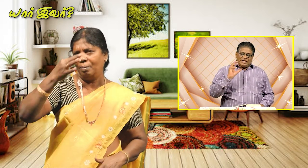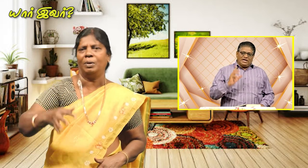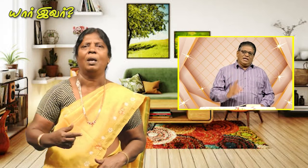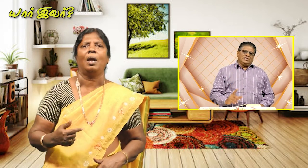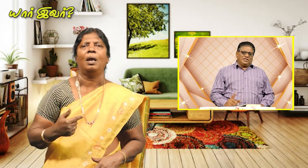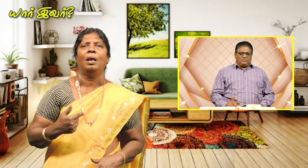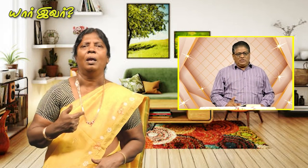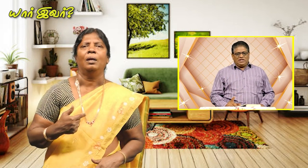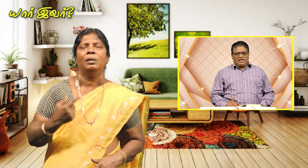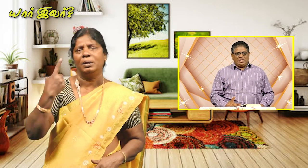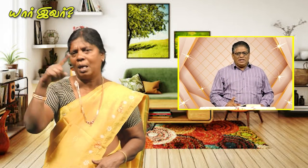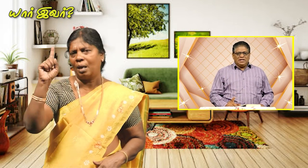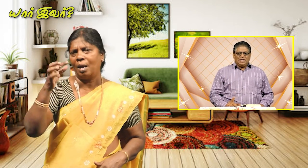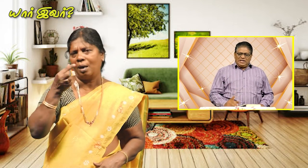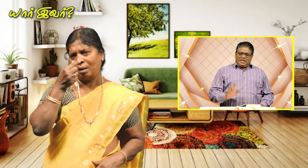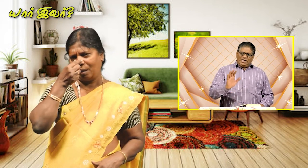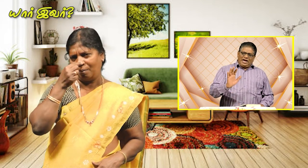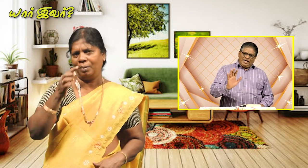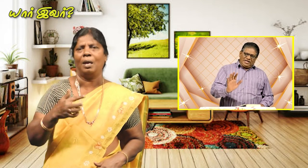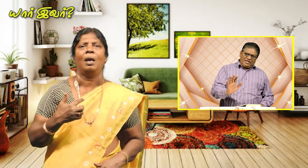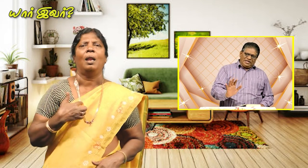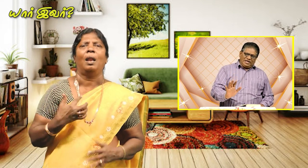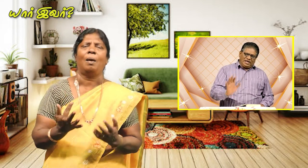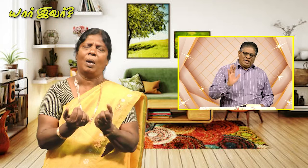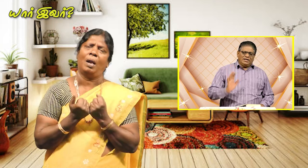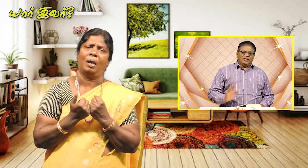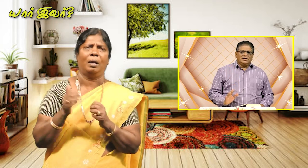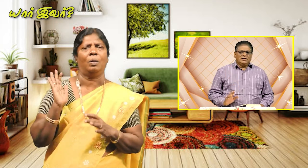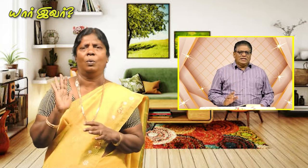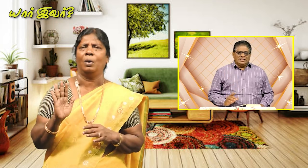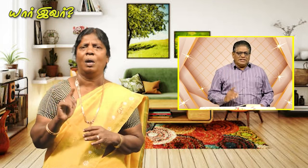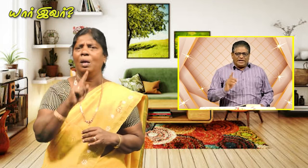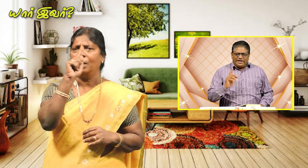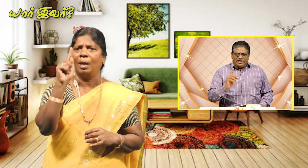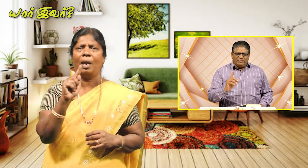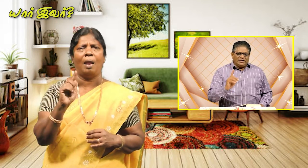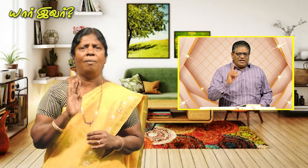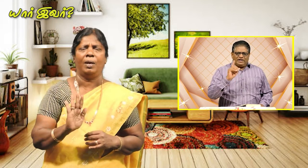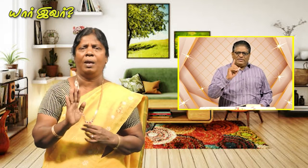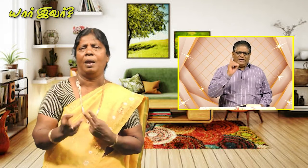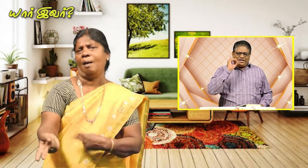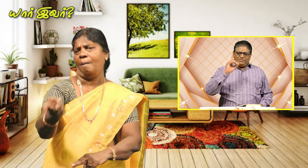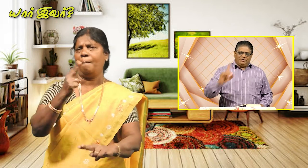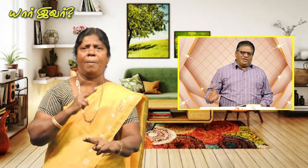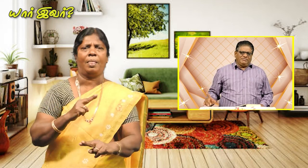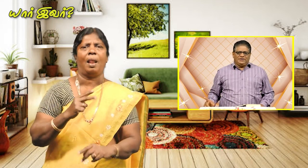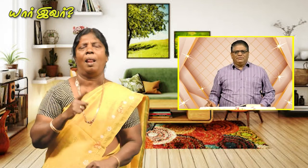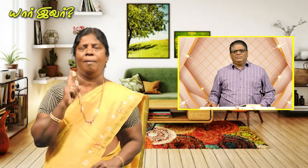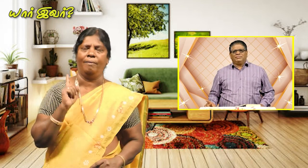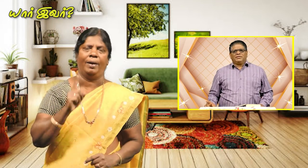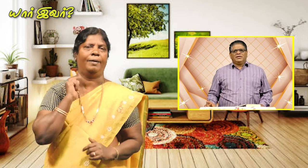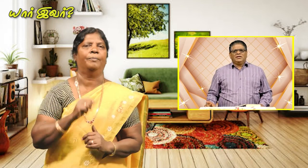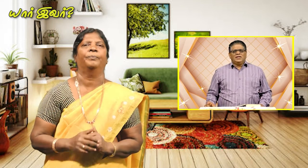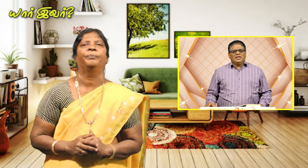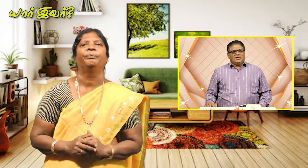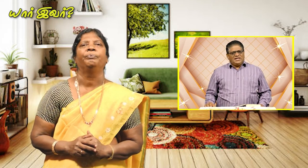திருப்தியை, சரியான திருப்தியை நீங்கள் அடைகிறீர்களா, இந்த கேள்விக்கு நீங்கள் விடை கண்டுபிடிக்க